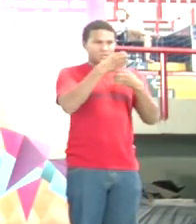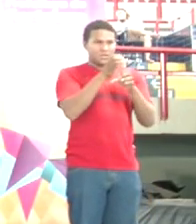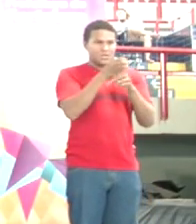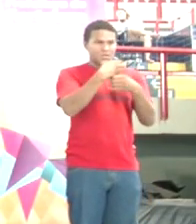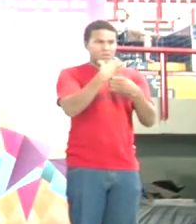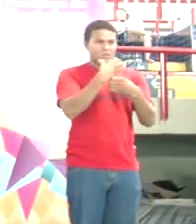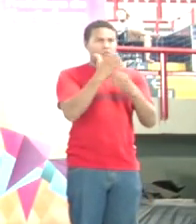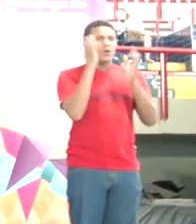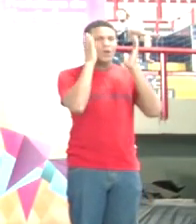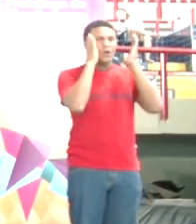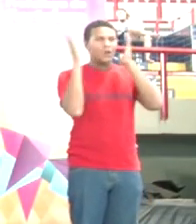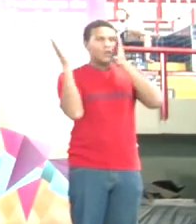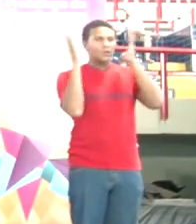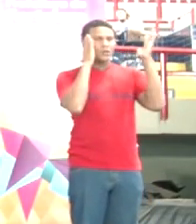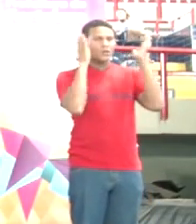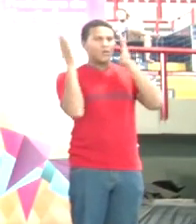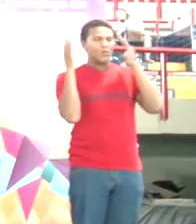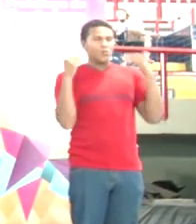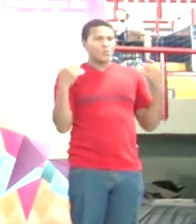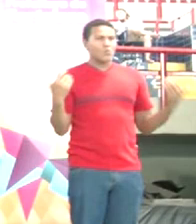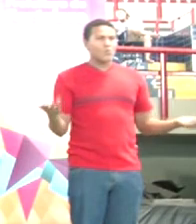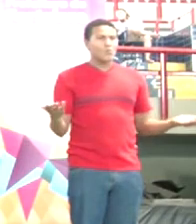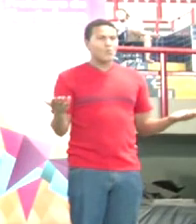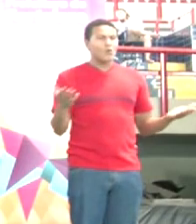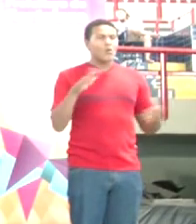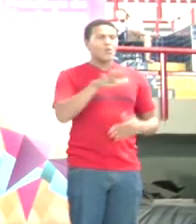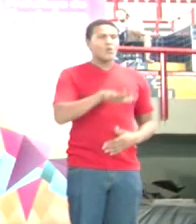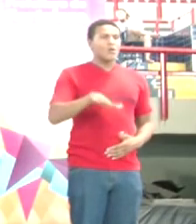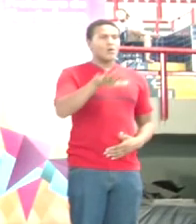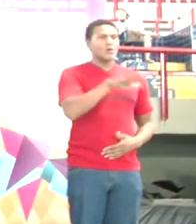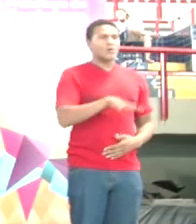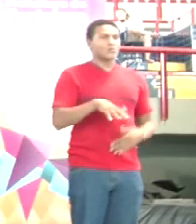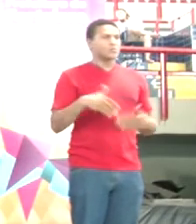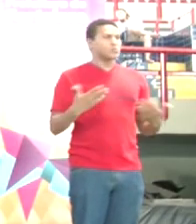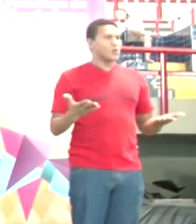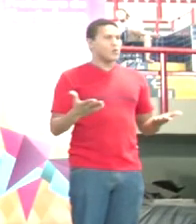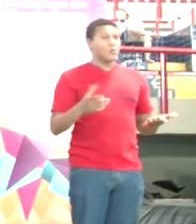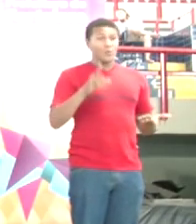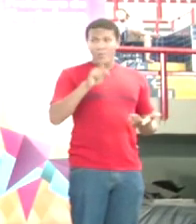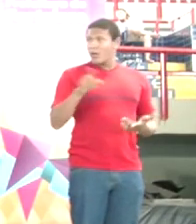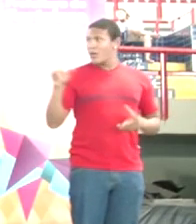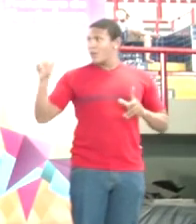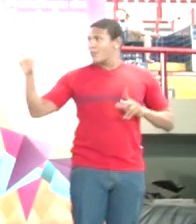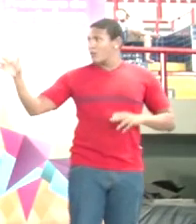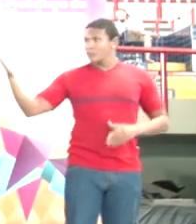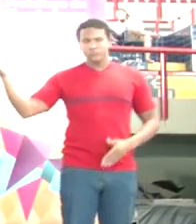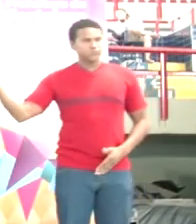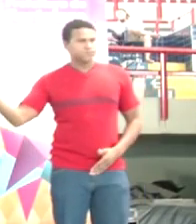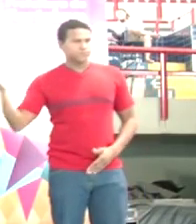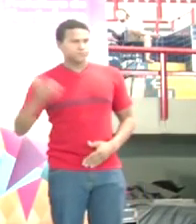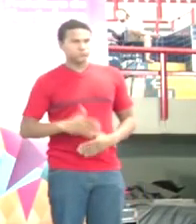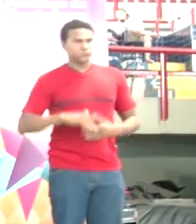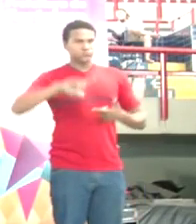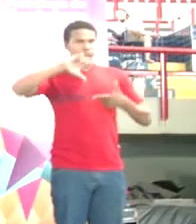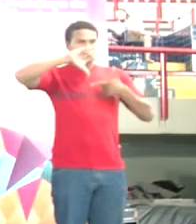da lateral do cilindro? É a área desse retângulo. Como é a fórmula da área de um retângulo?